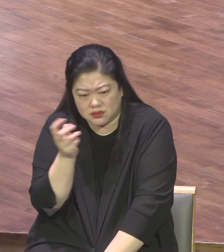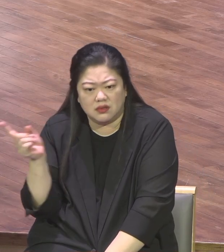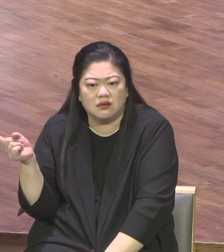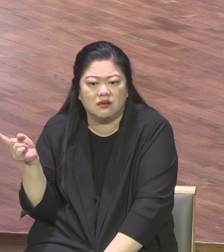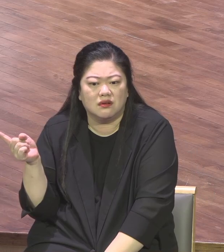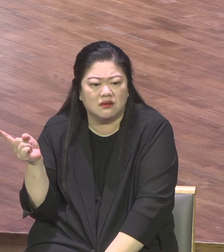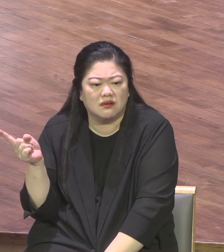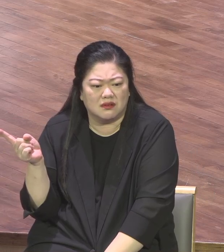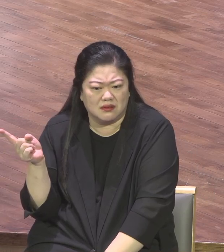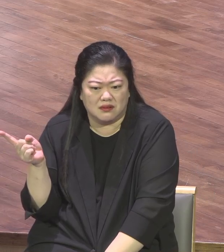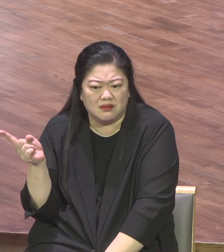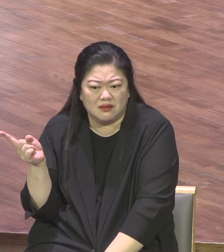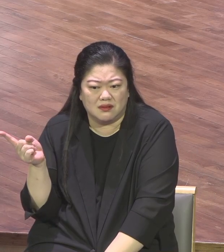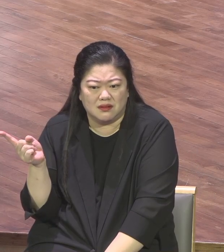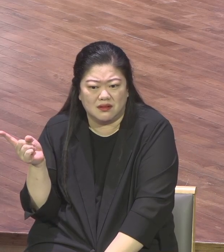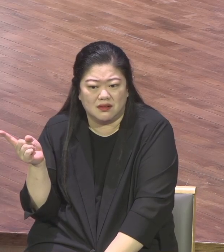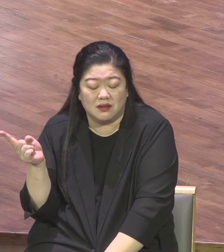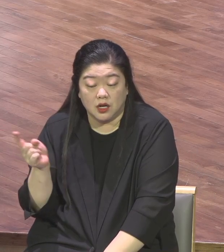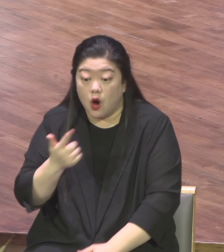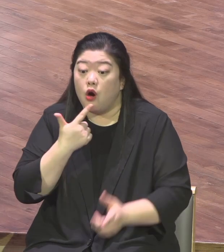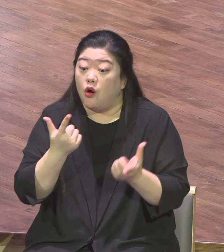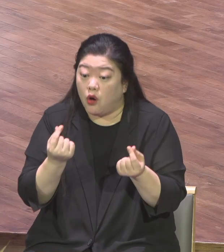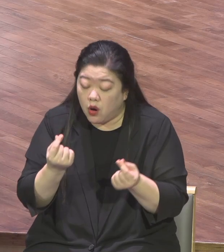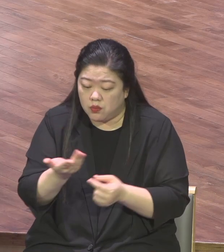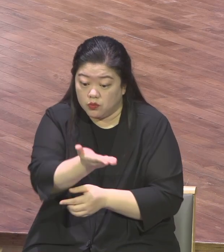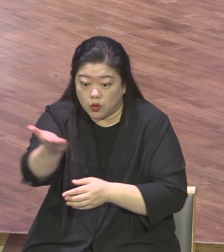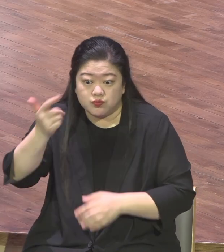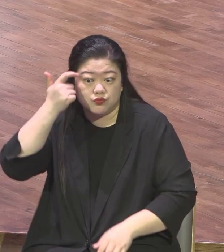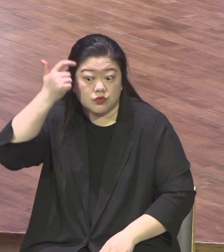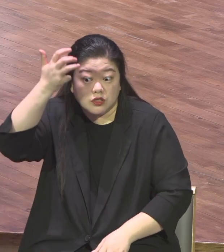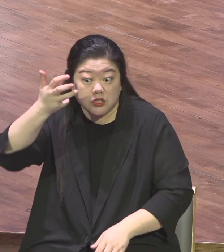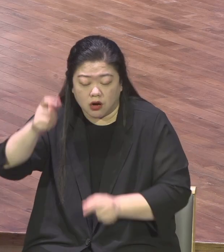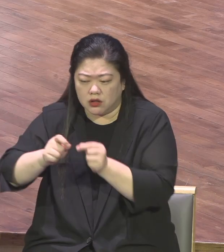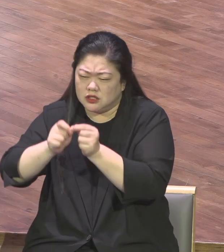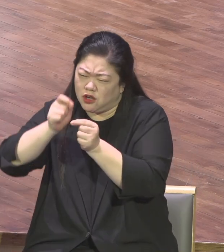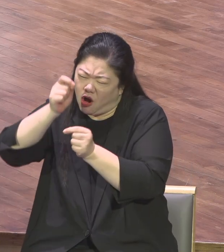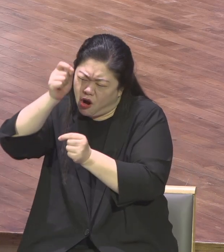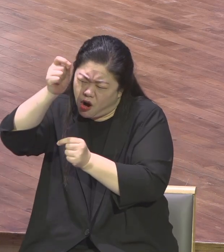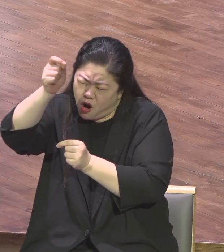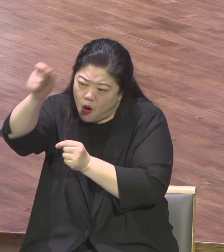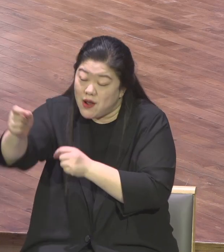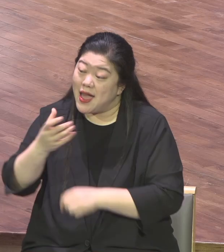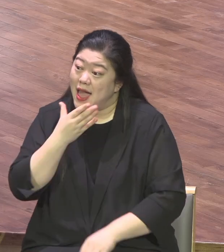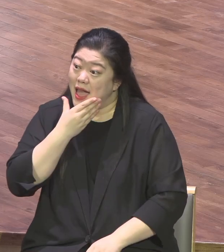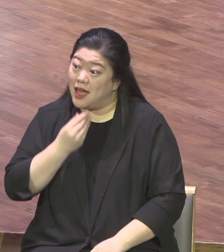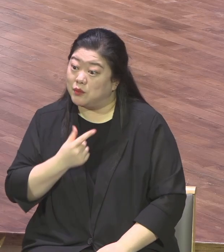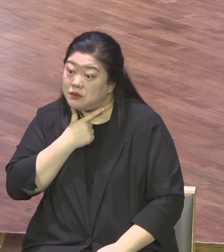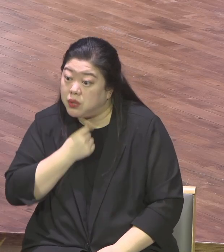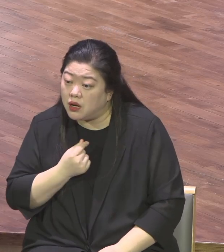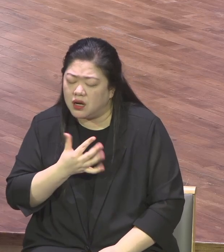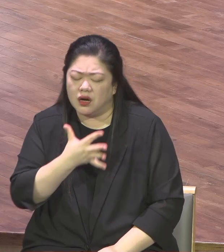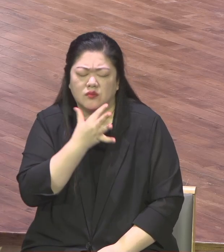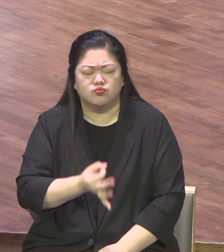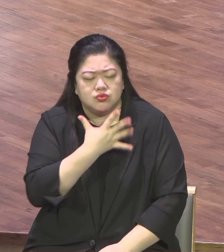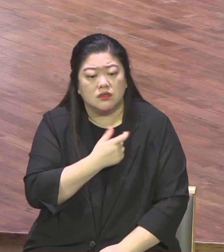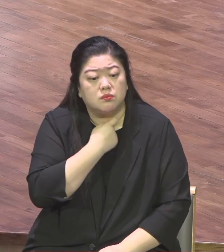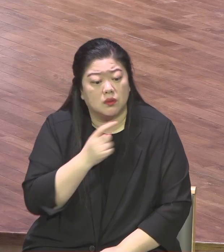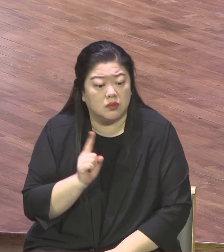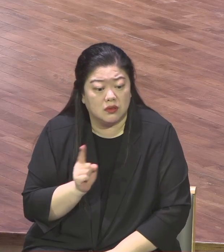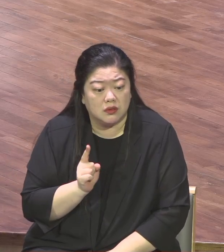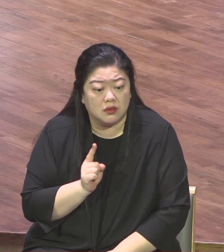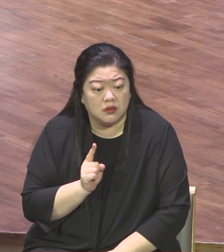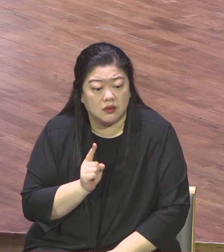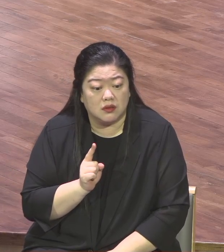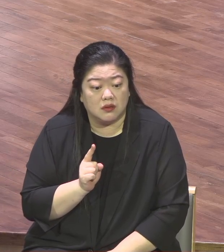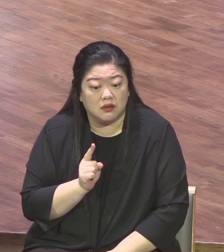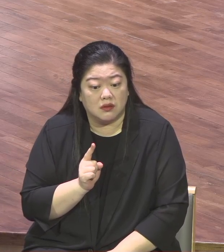여러분은 영불에서 영생으로 하면 바뀌어졌어요. 완전히 바뀌었습니다.